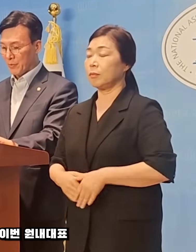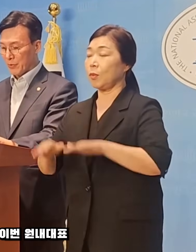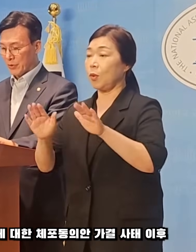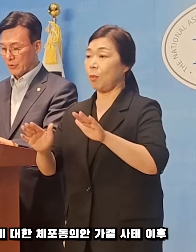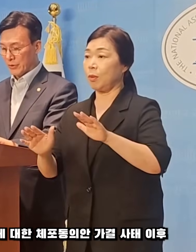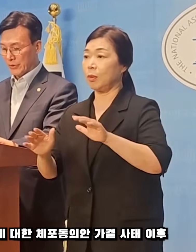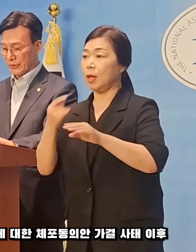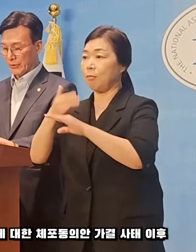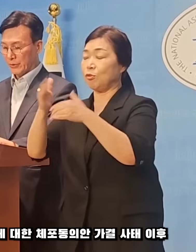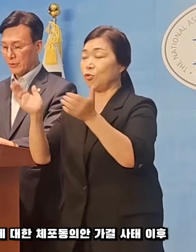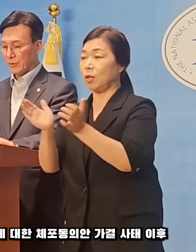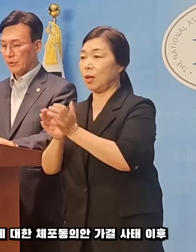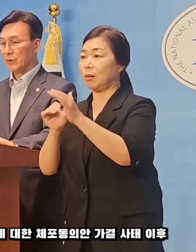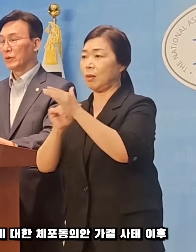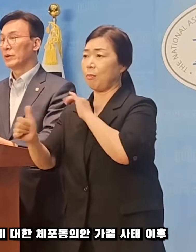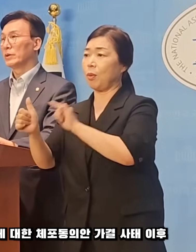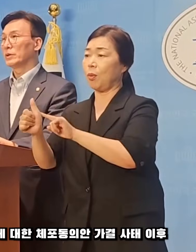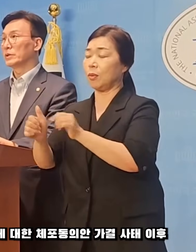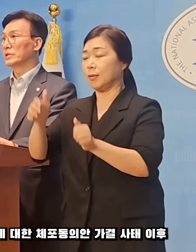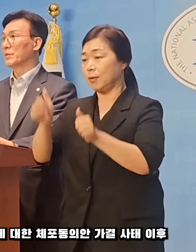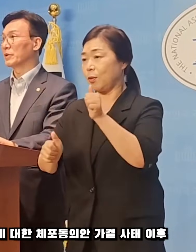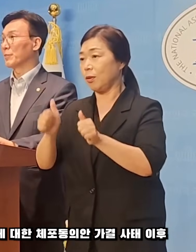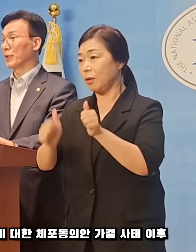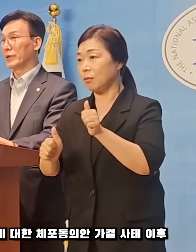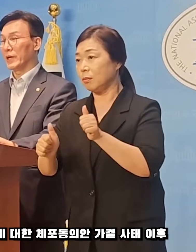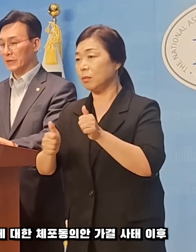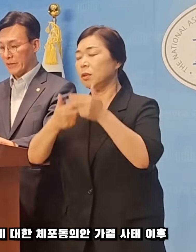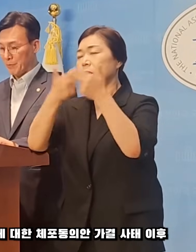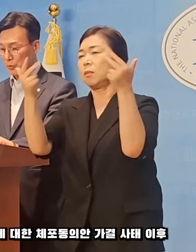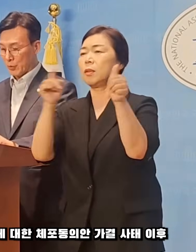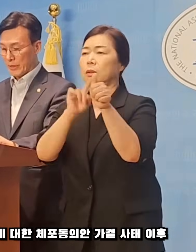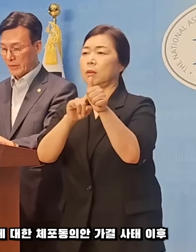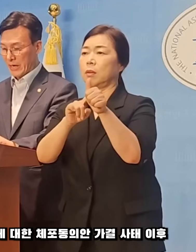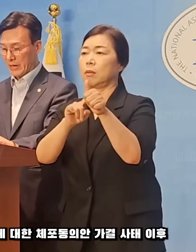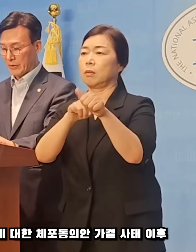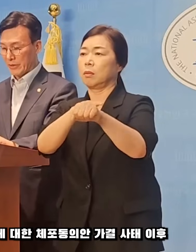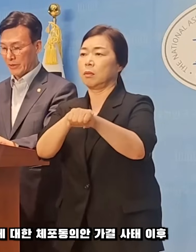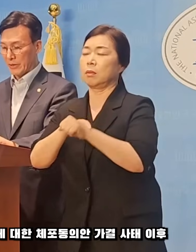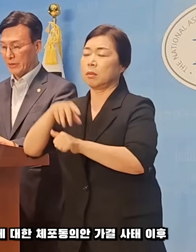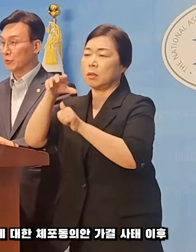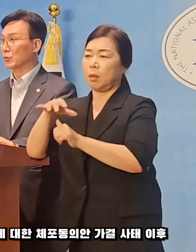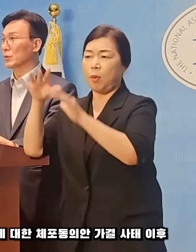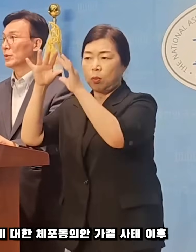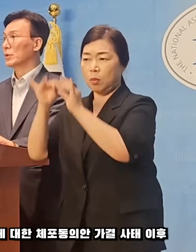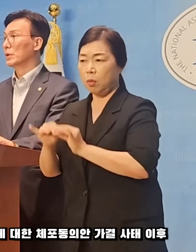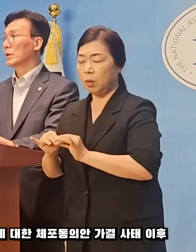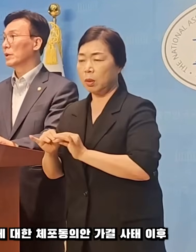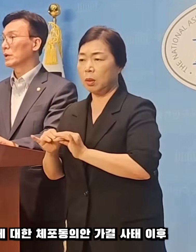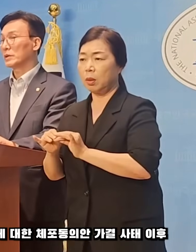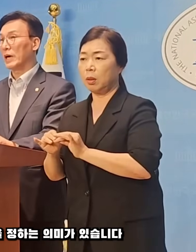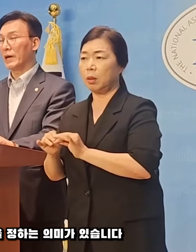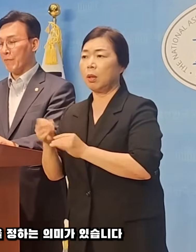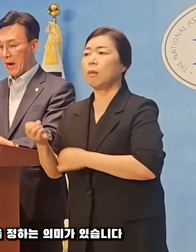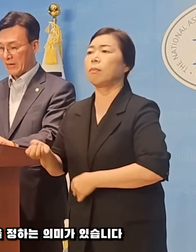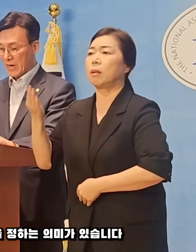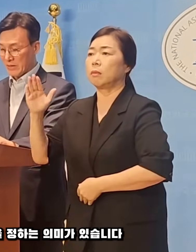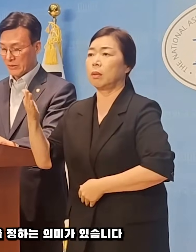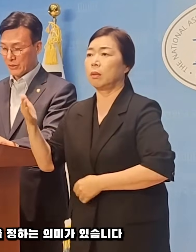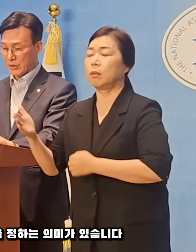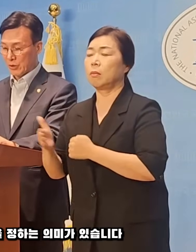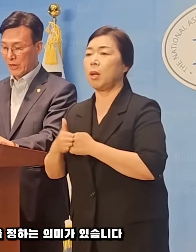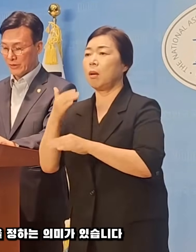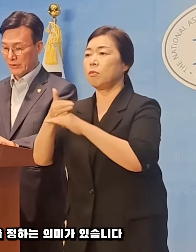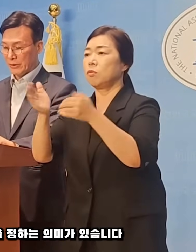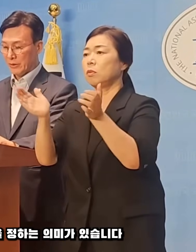이번 원내대표 경선은 이재명 대표에 대한 체포동의안 가결사태 이후 당의